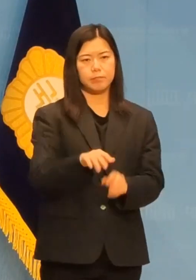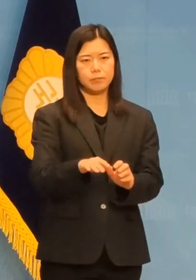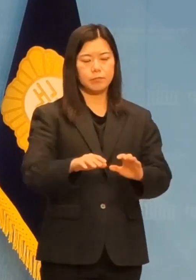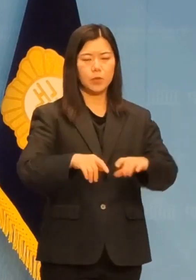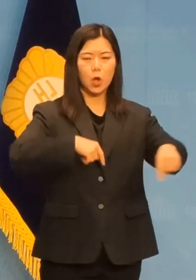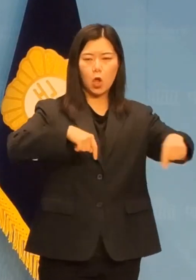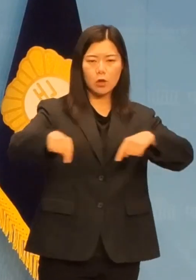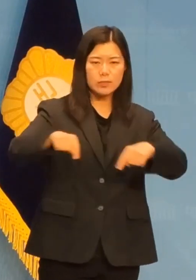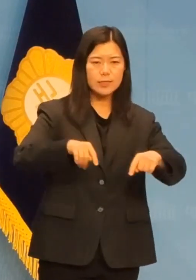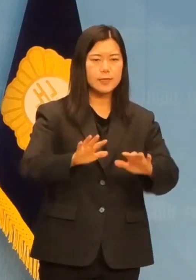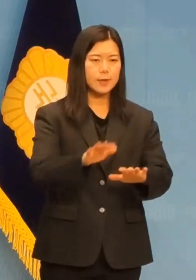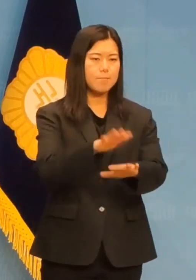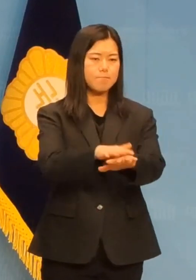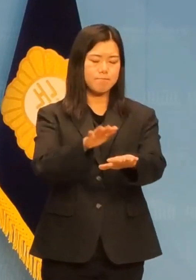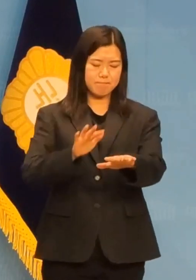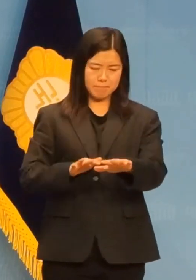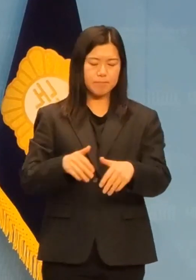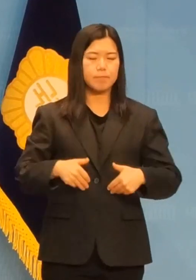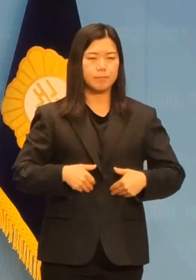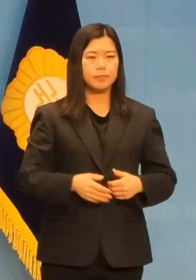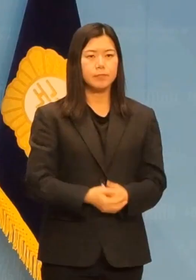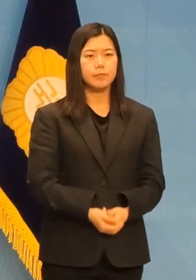정치가 물러날 시간입니다.